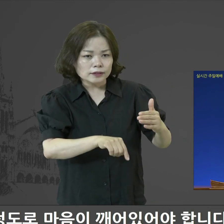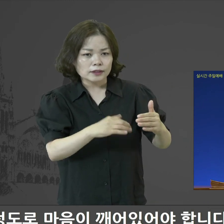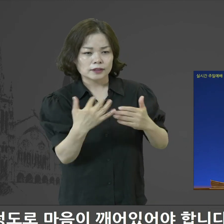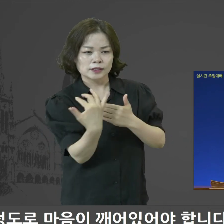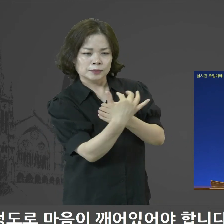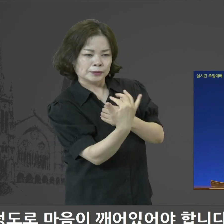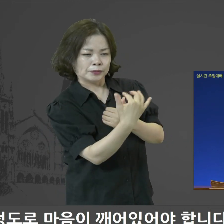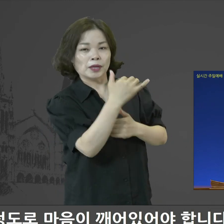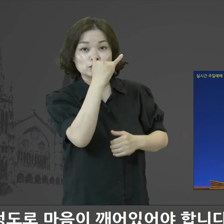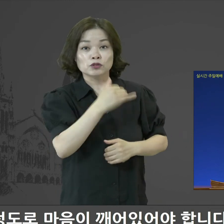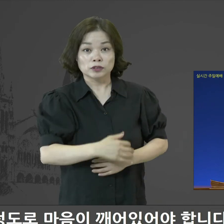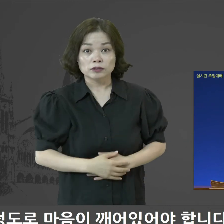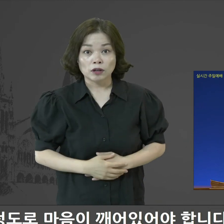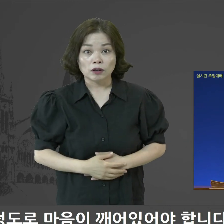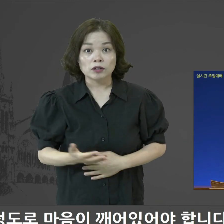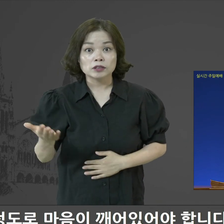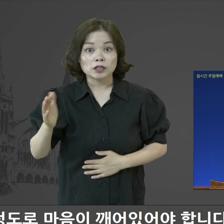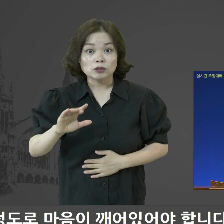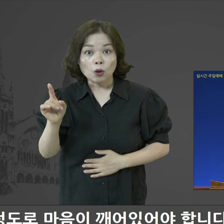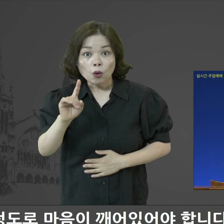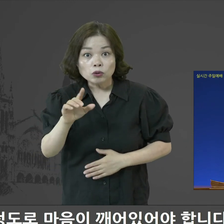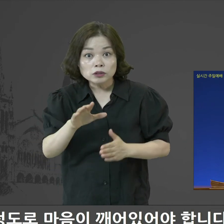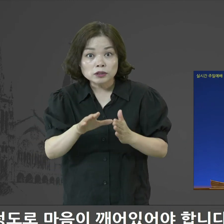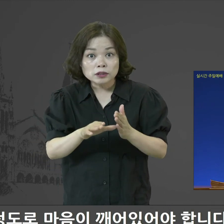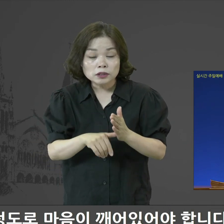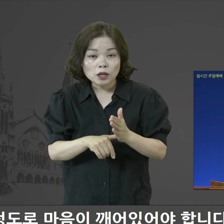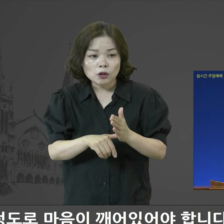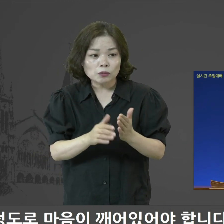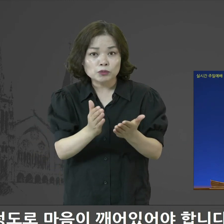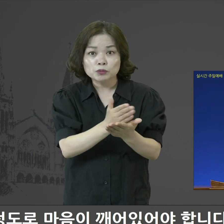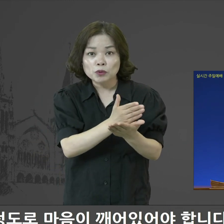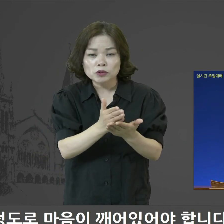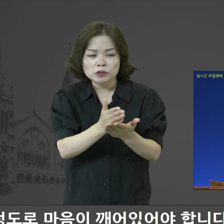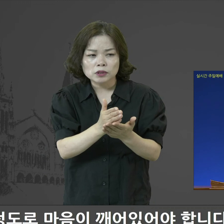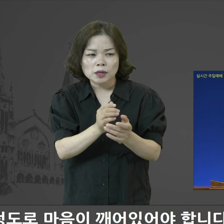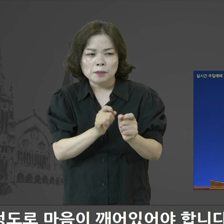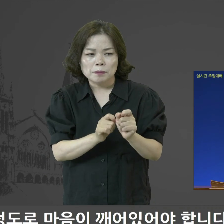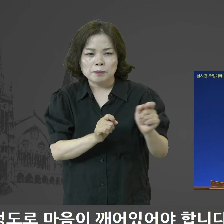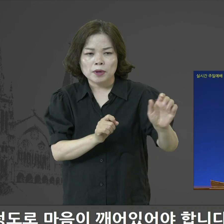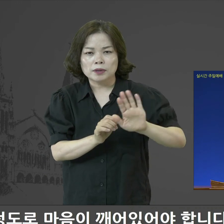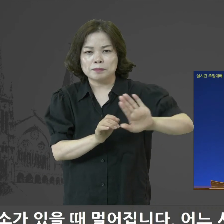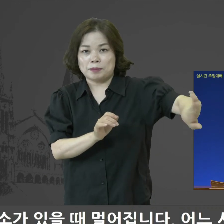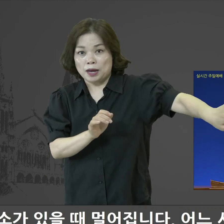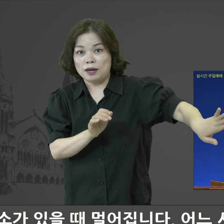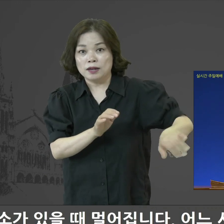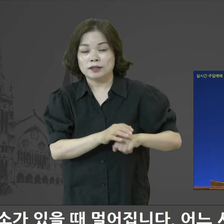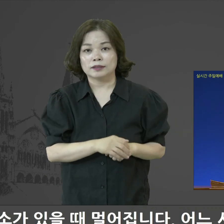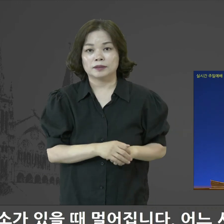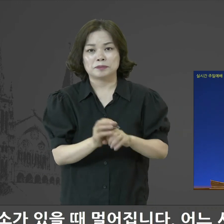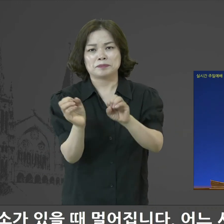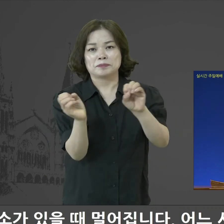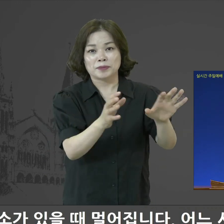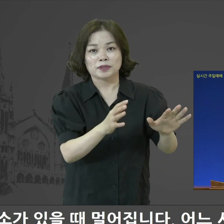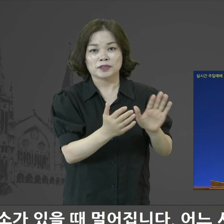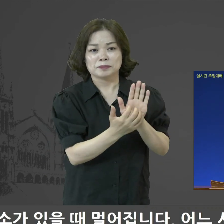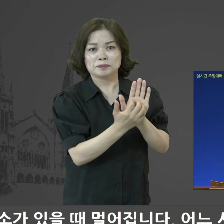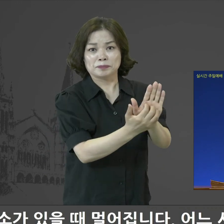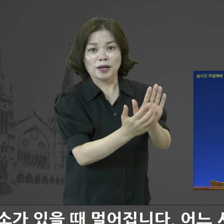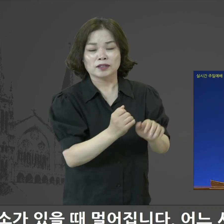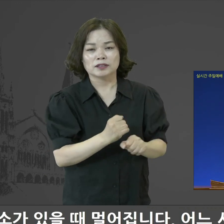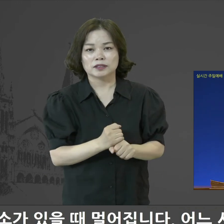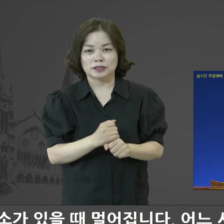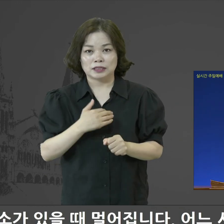슬슬 틀 수도 있습니다. 근데 어느 시점에서 이것을 분별하여서 멀리할 수 있는 우리 안에